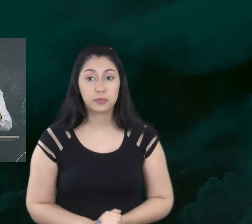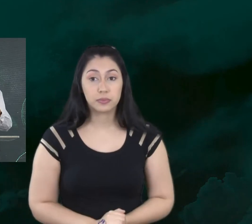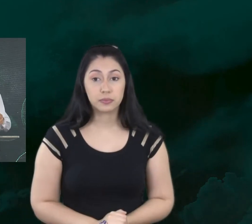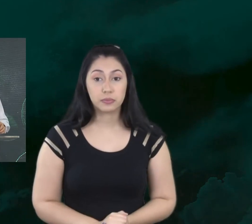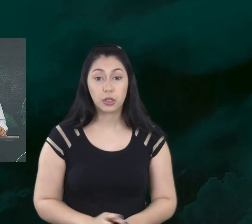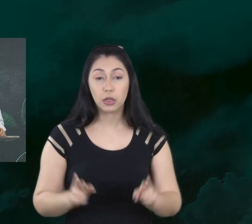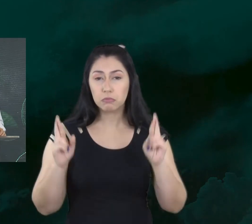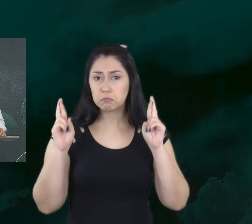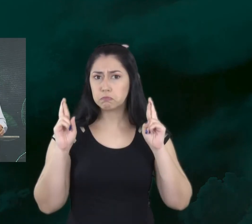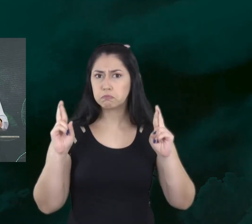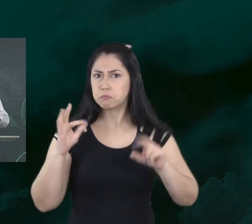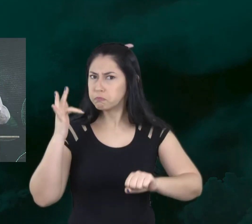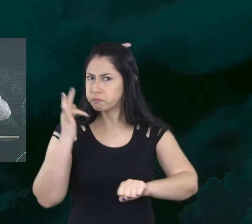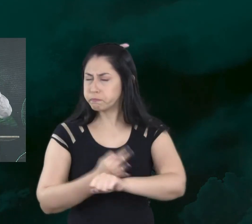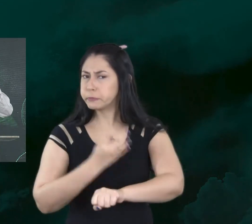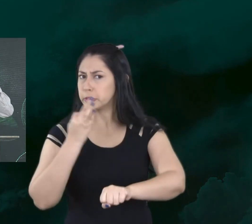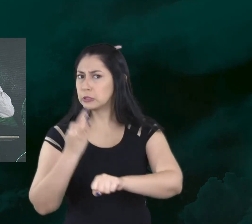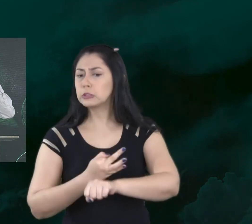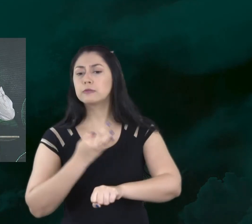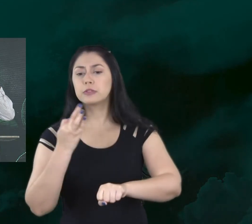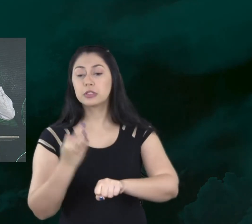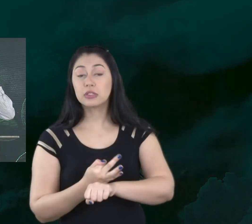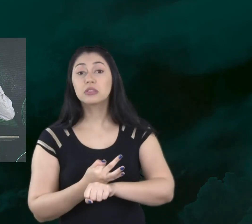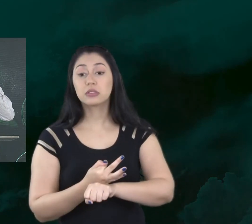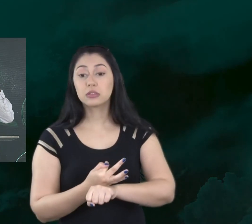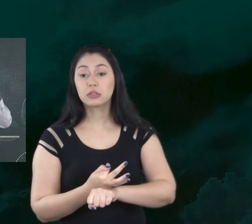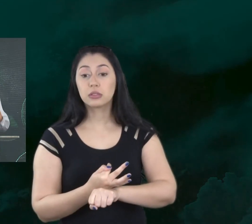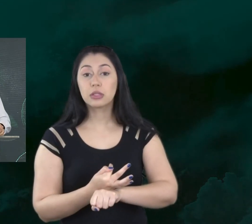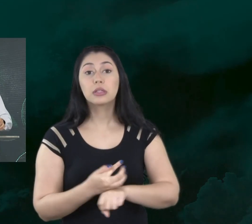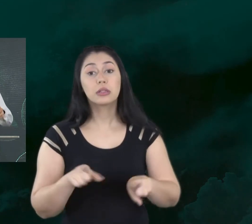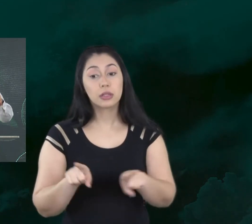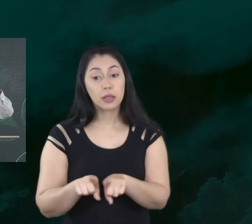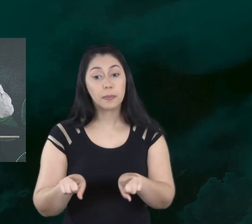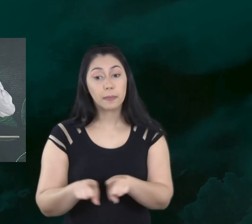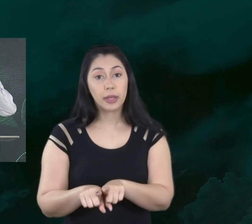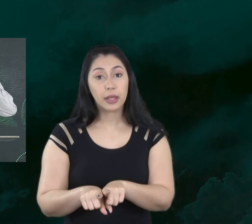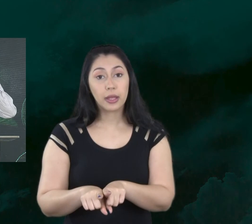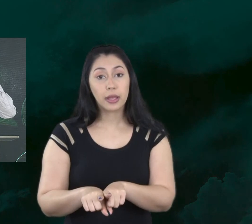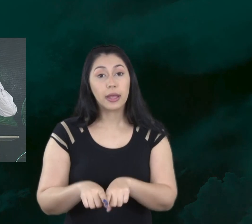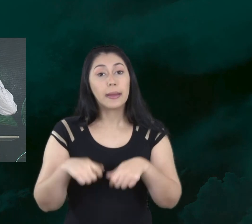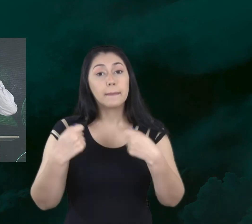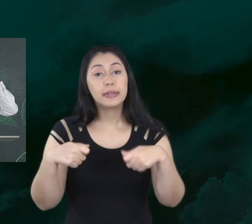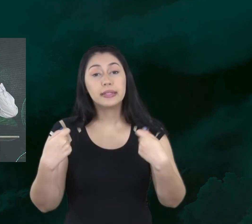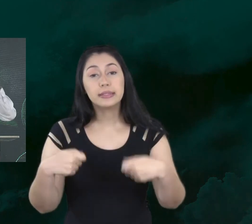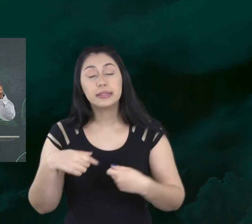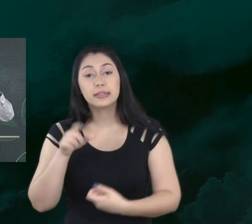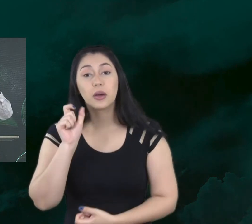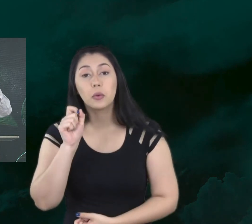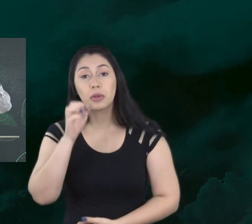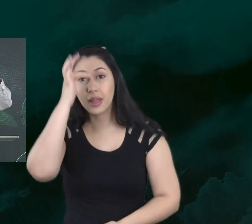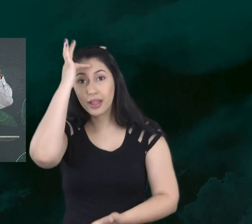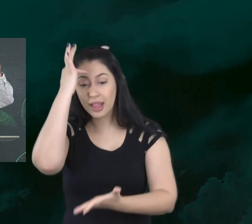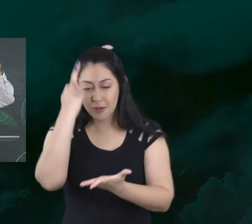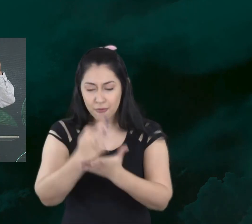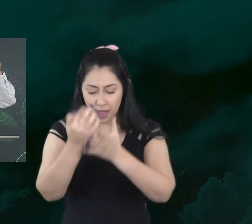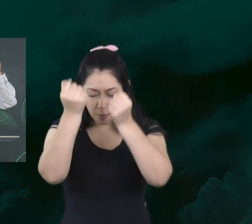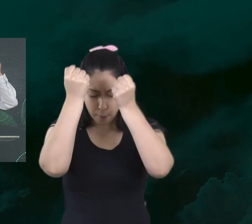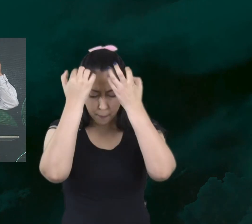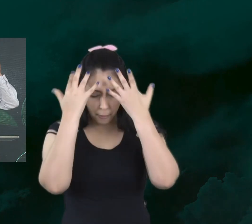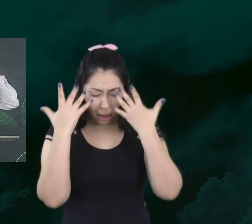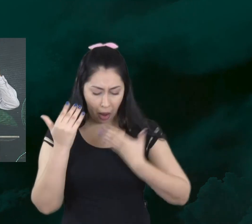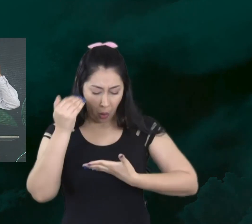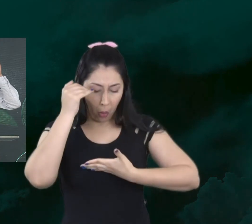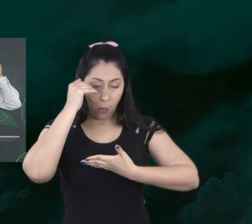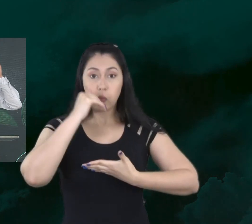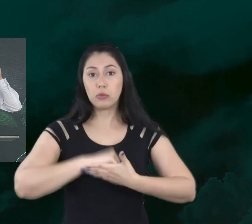a perseverança, ela vem também do dispensar da fé. Quer dizer, quando